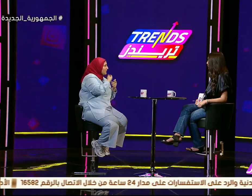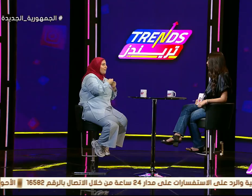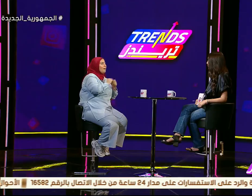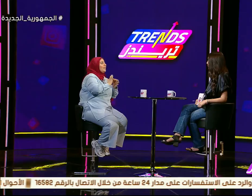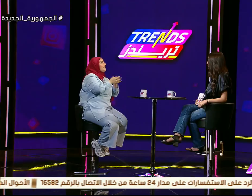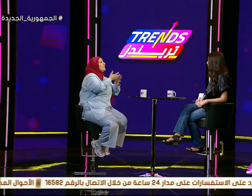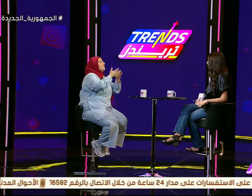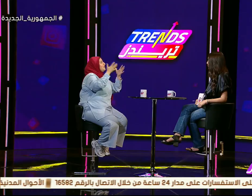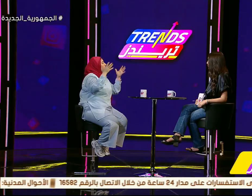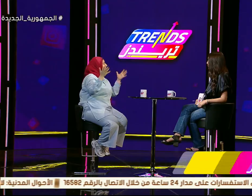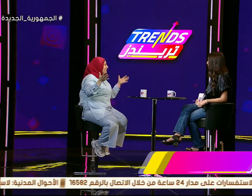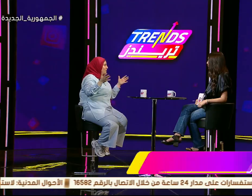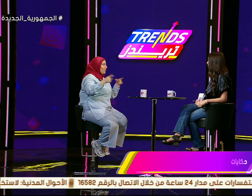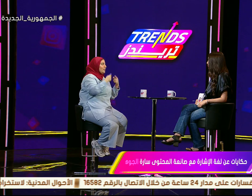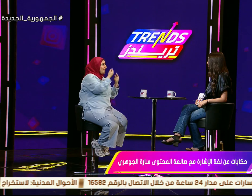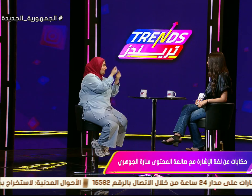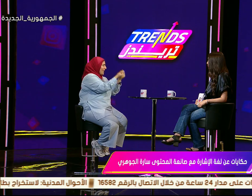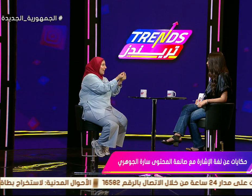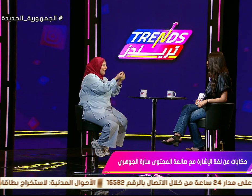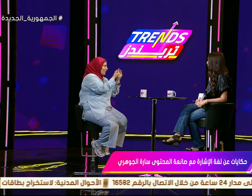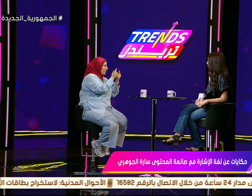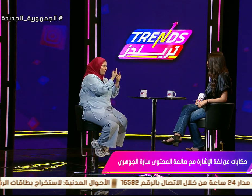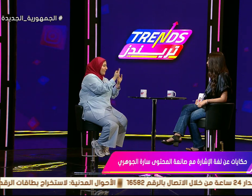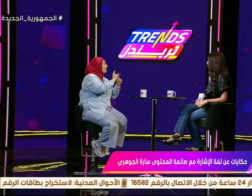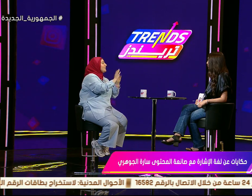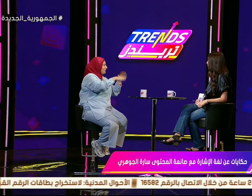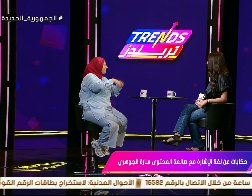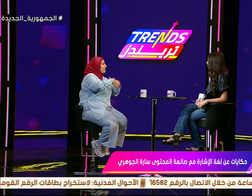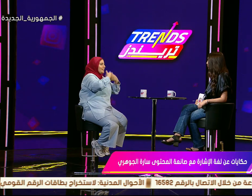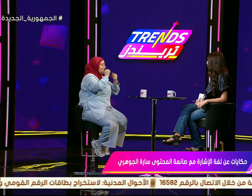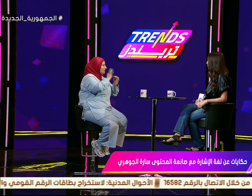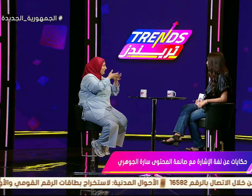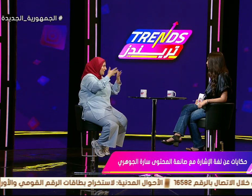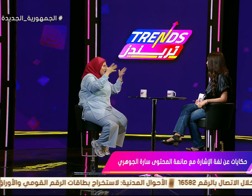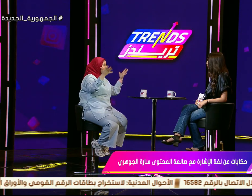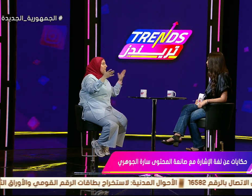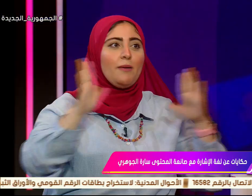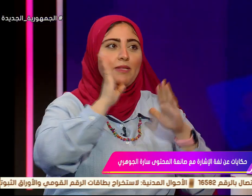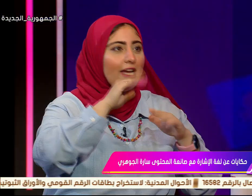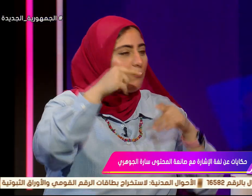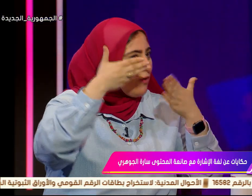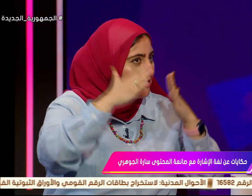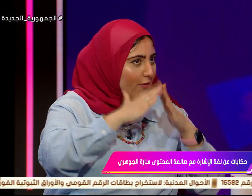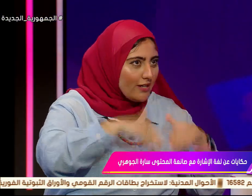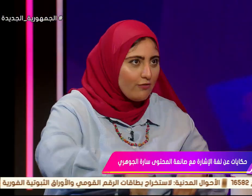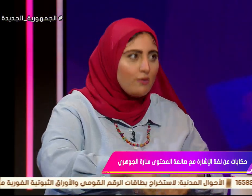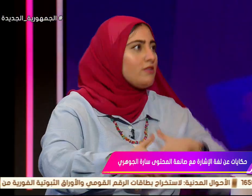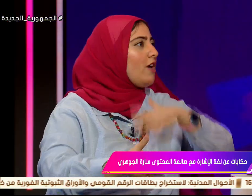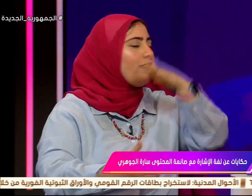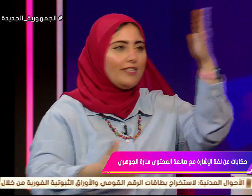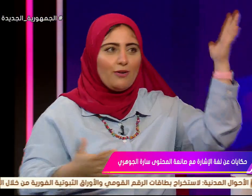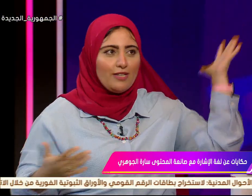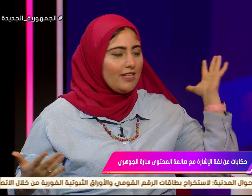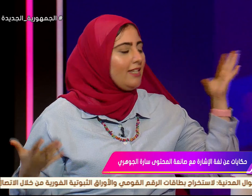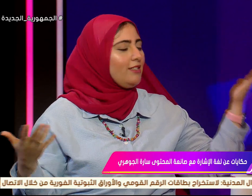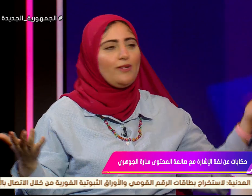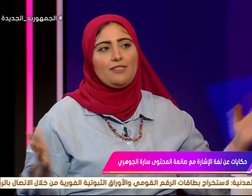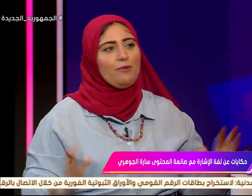لله ملايين من الناس، مش هقول لك الوفات لا، ده في ملايين من الناس بيتعلموها سواء هنا في مصر او في اي دوله تانية دلوقتي بقوا